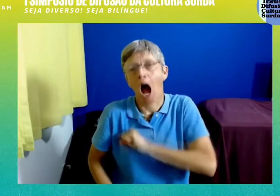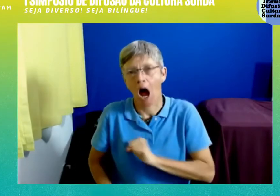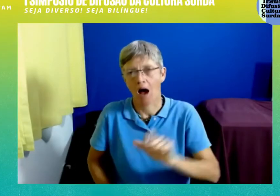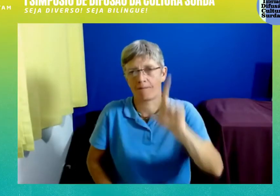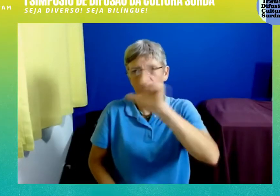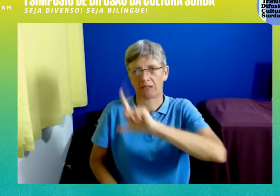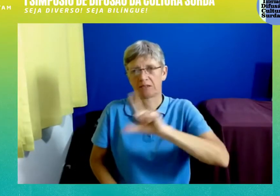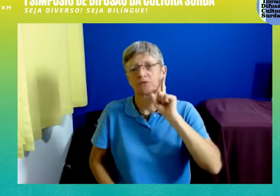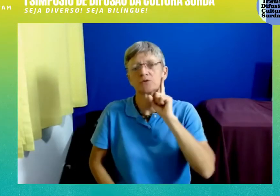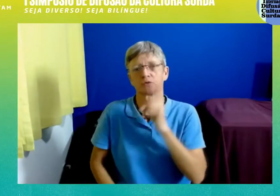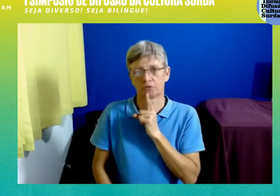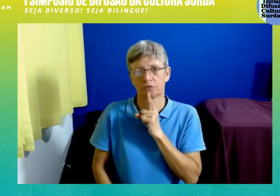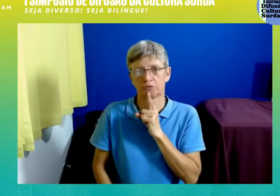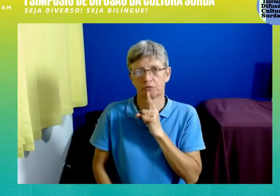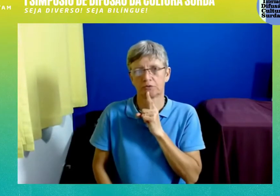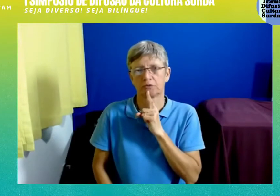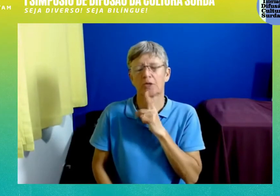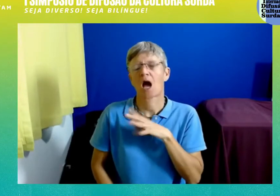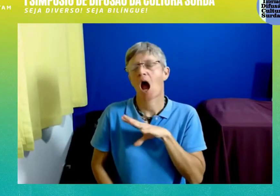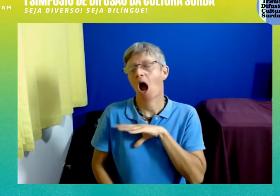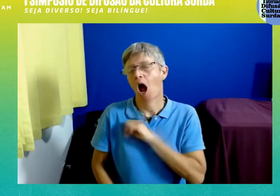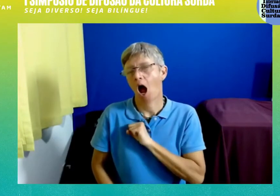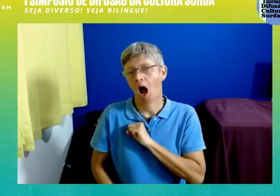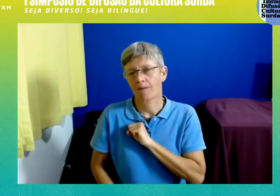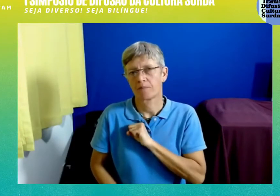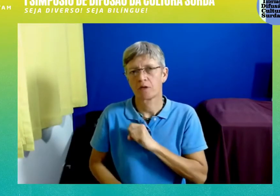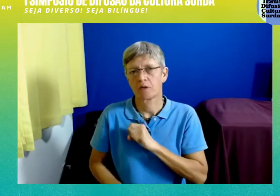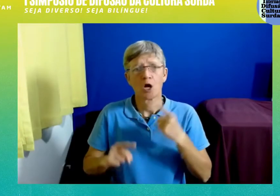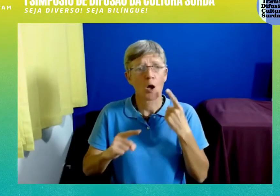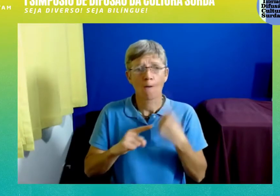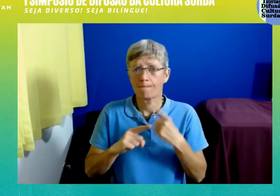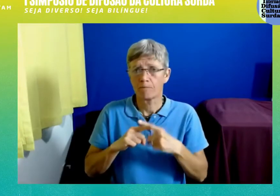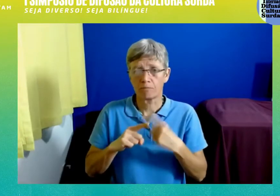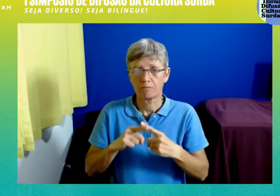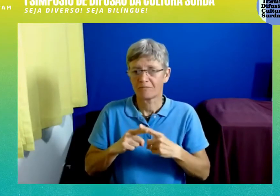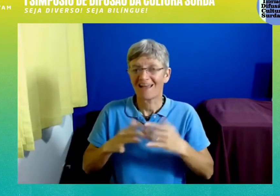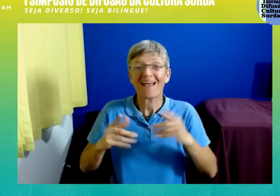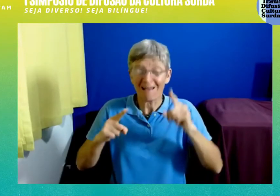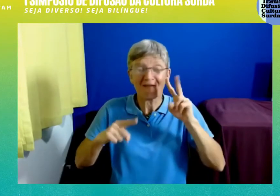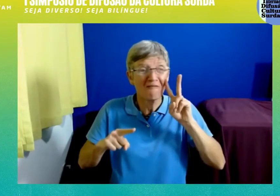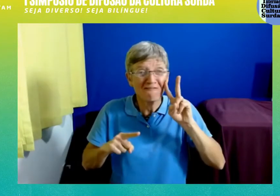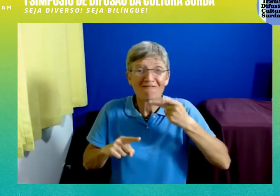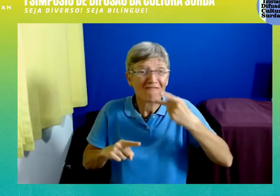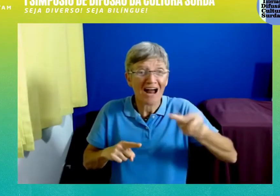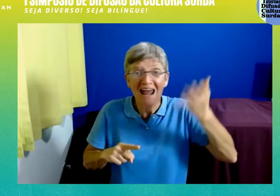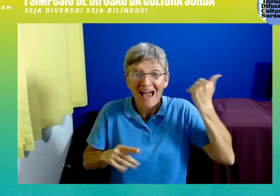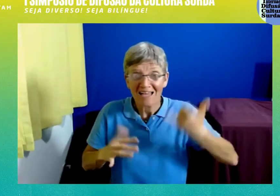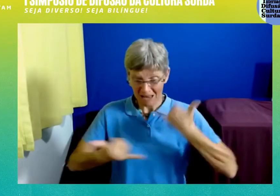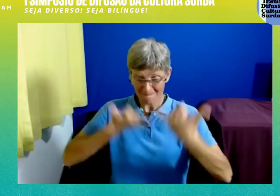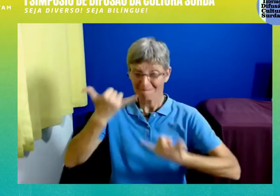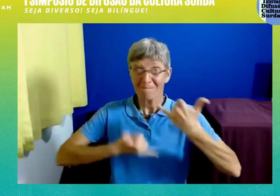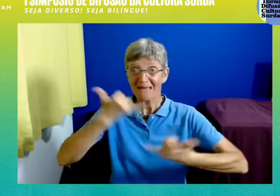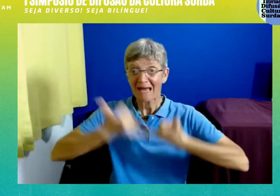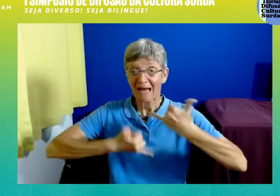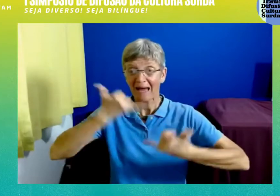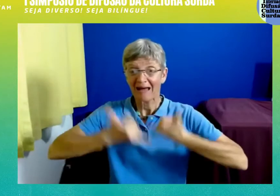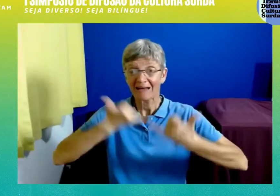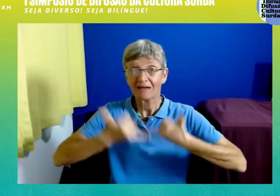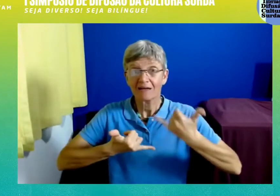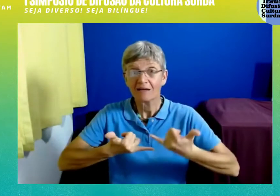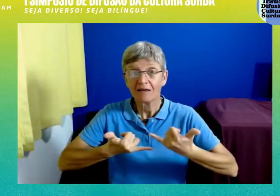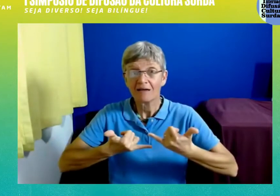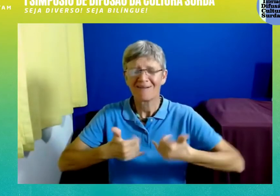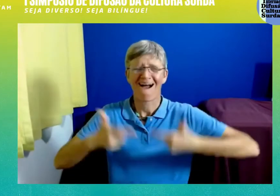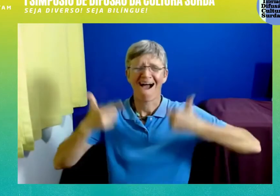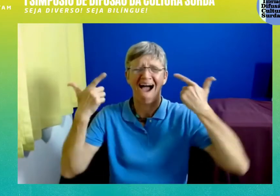como aluna ouvinte, eu passei a amar a literatura surda. Por quê? Porque eu via